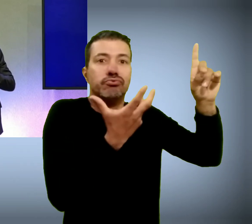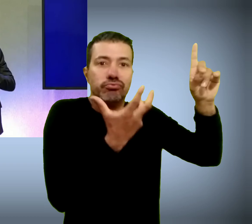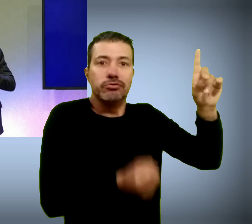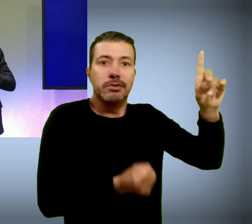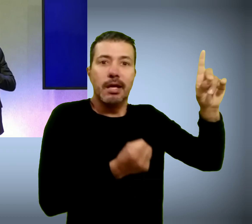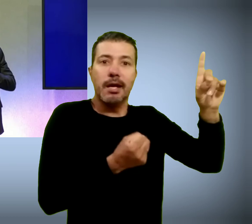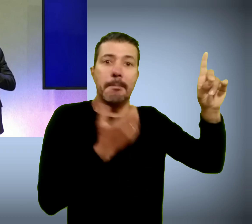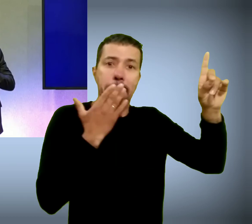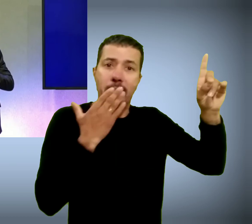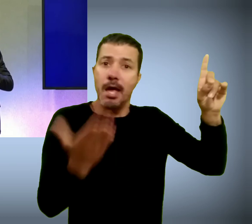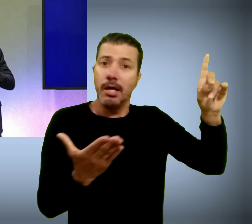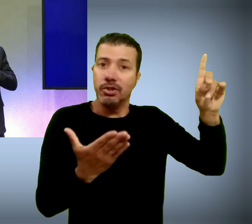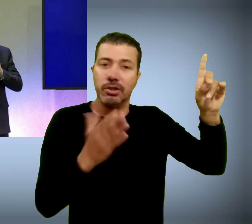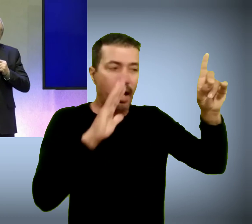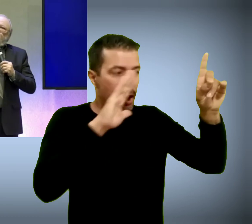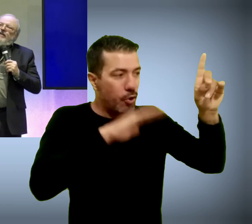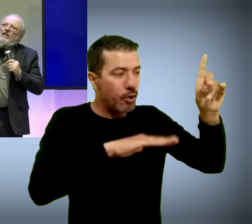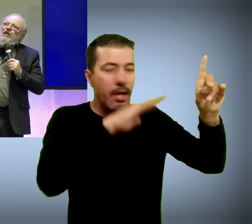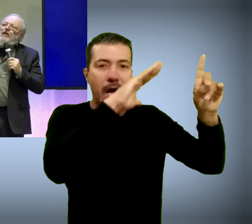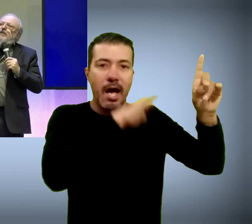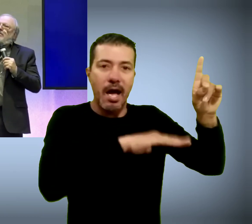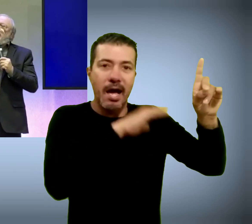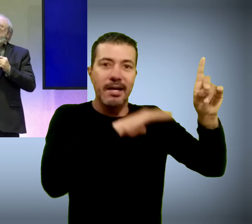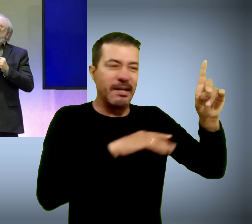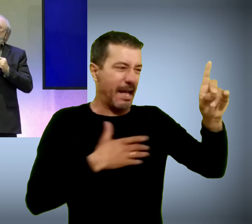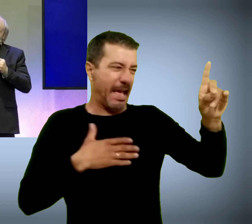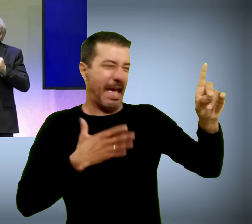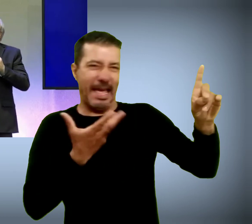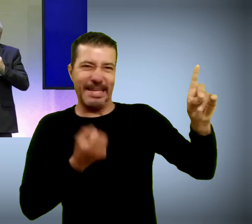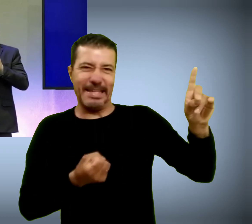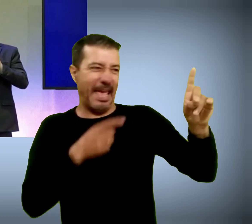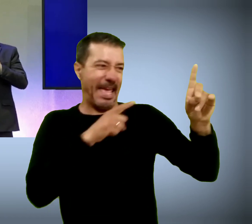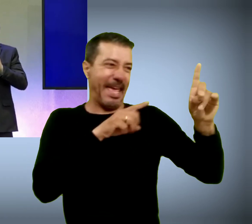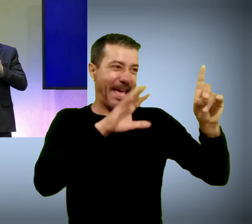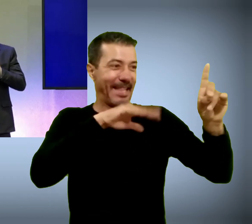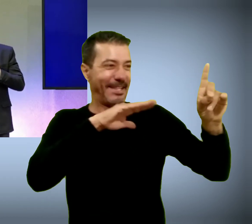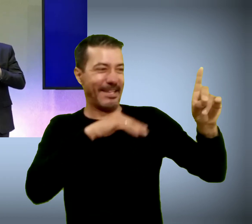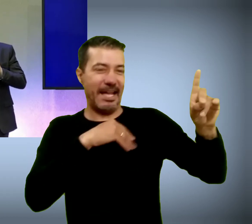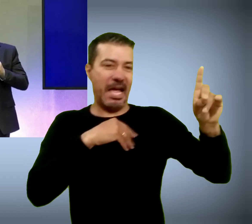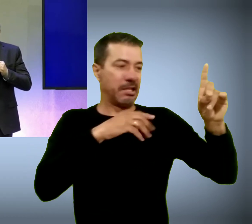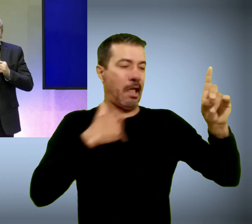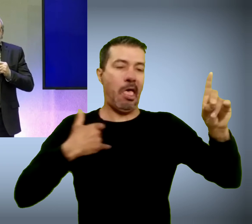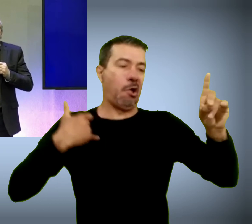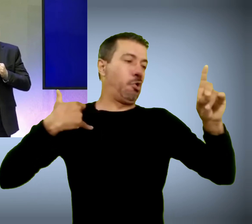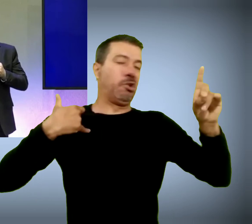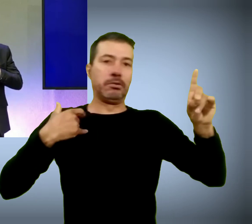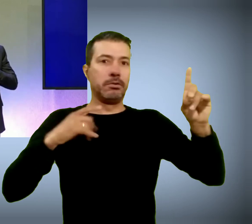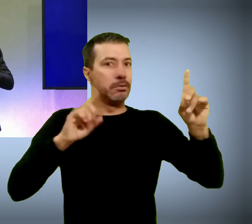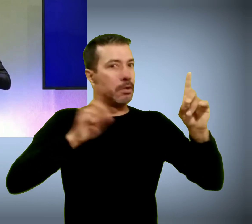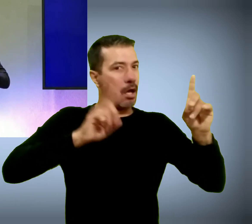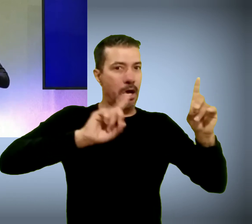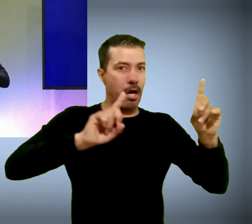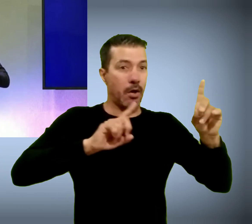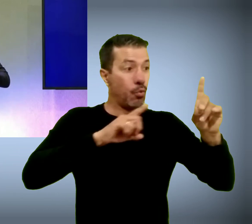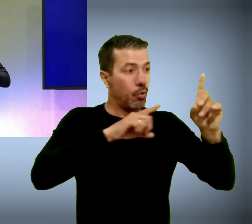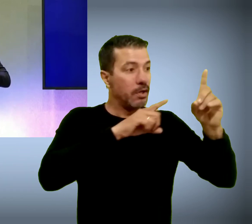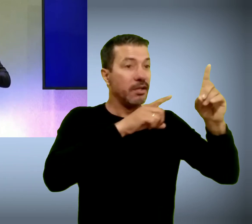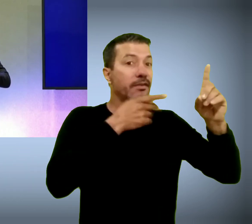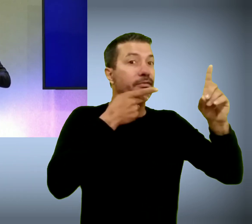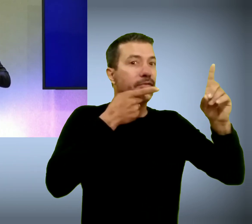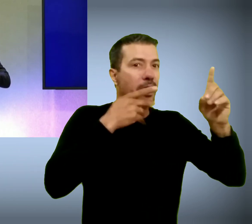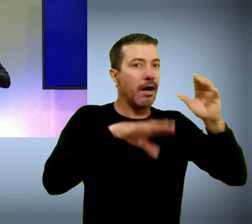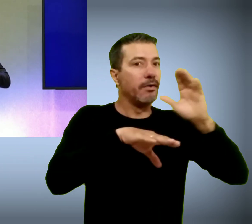Ele pede para ser adorado. Ah, mas então Ele é um Deus que quer ser adorado porque Ele é muito arrogante? Não, porque o jeito que